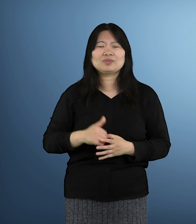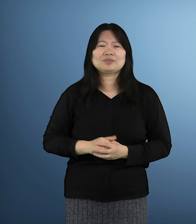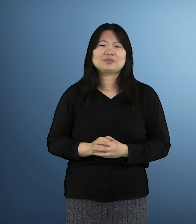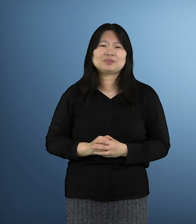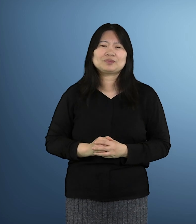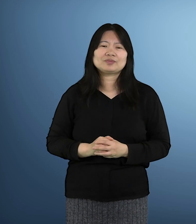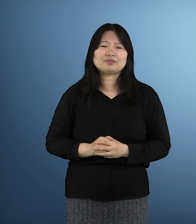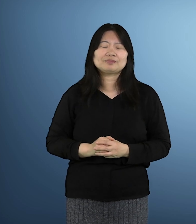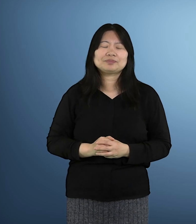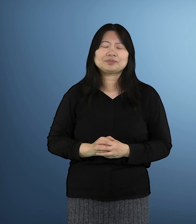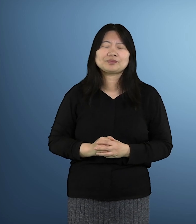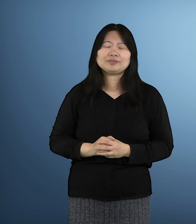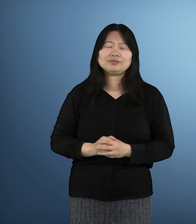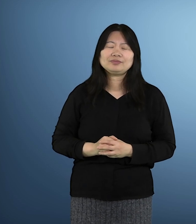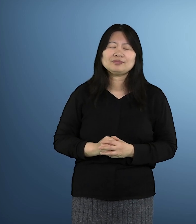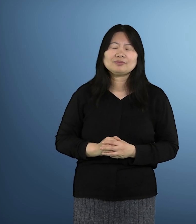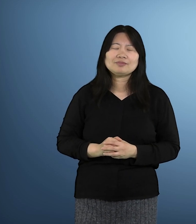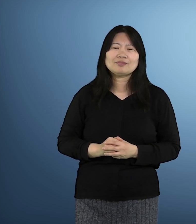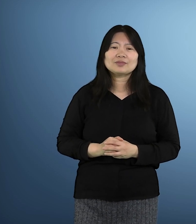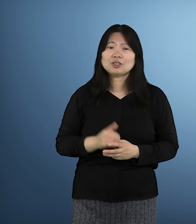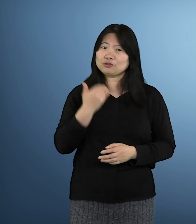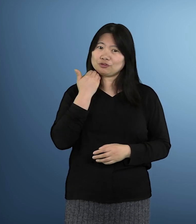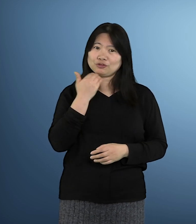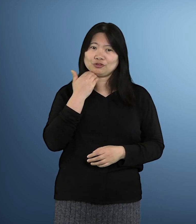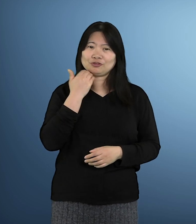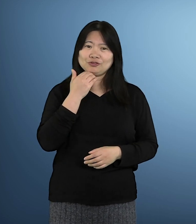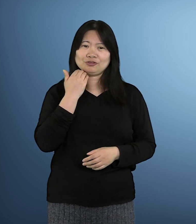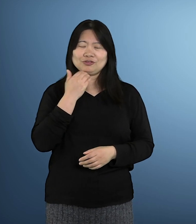출처가 누구이어야 합니까?